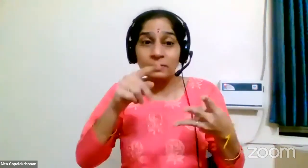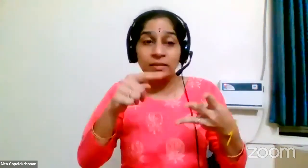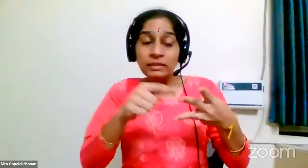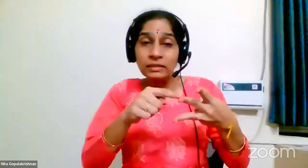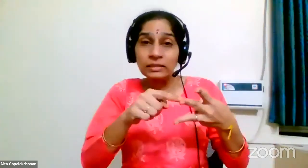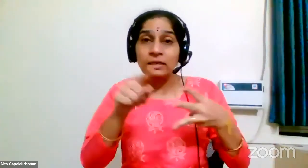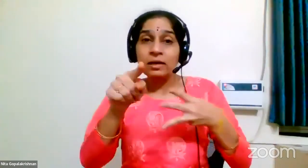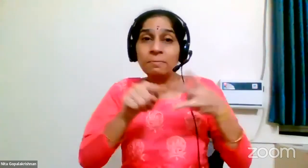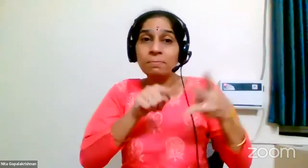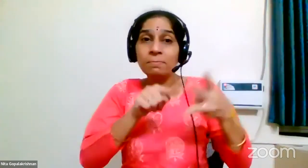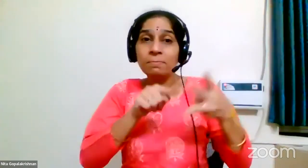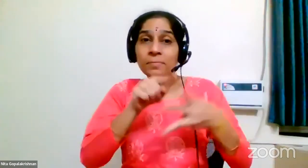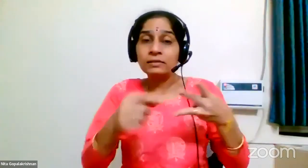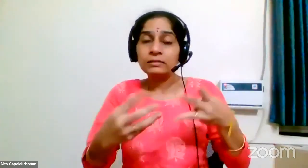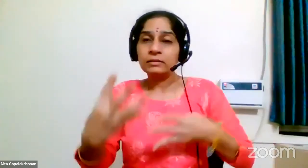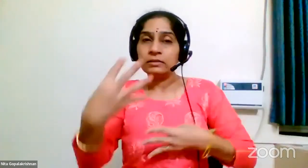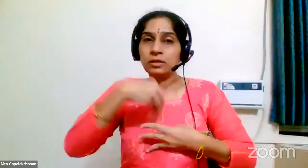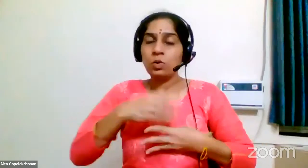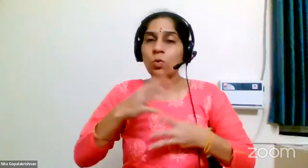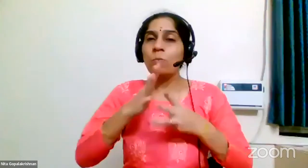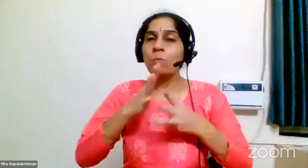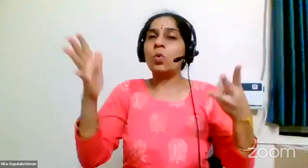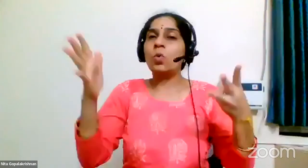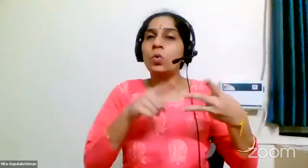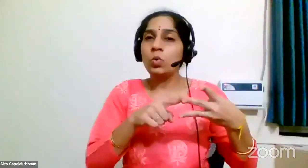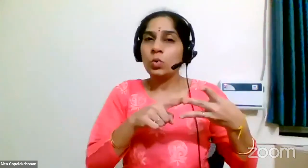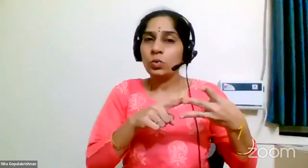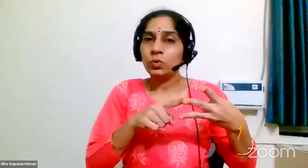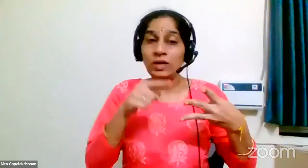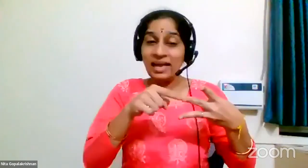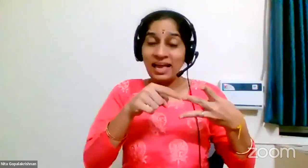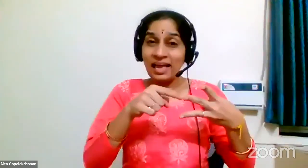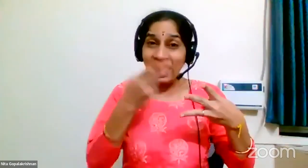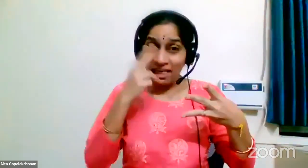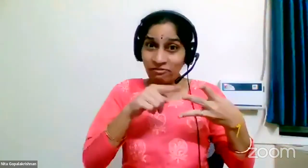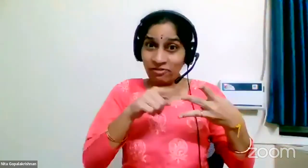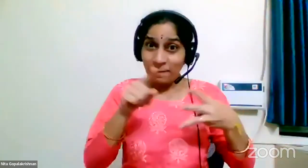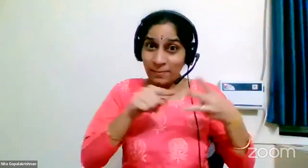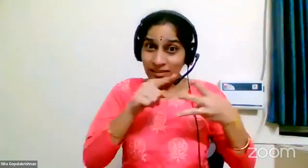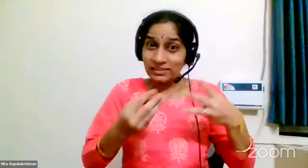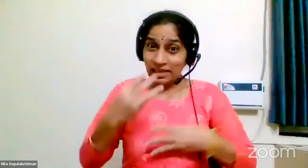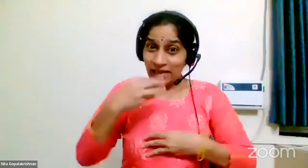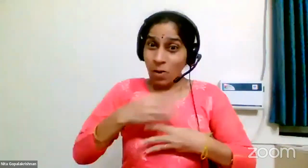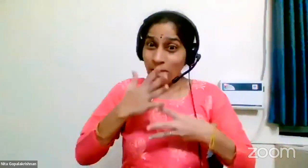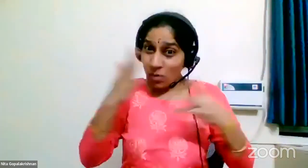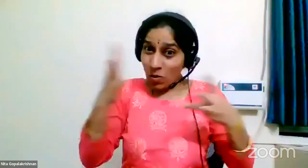कहें कि रजोगुण की जिनके शरीर में है, उन्हें क्षत्रिय बताया गया।